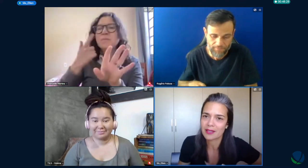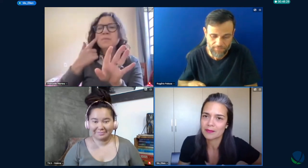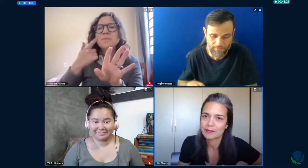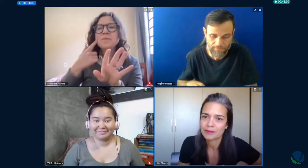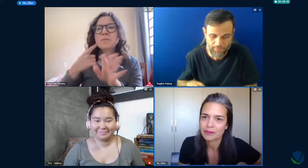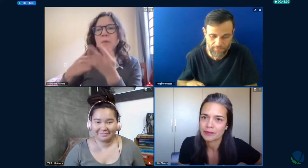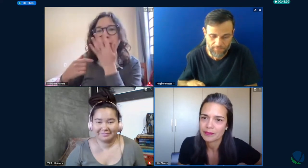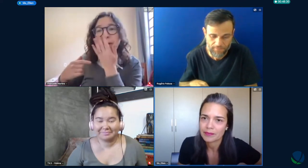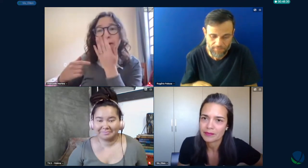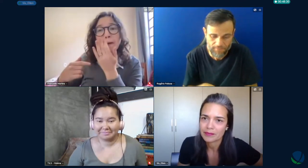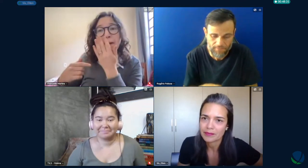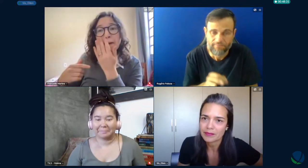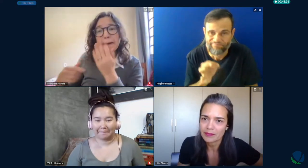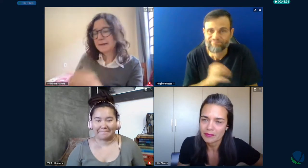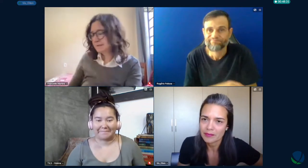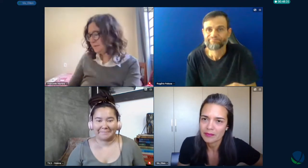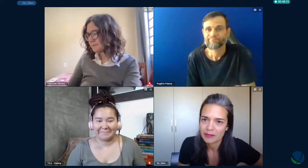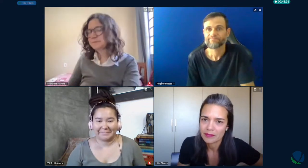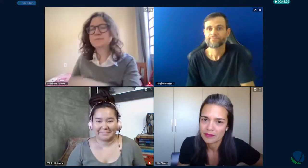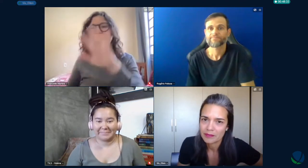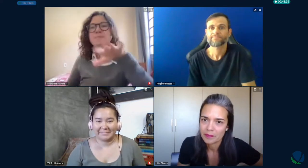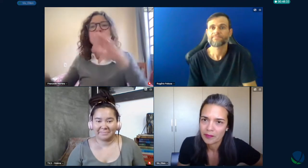áreas da vida.